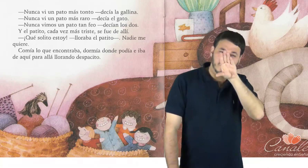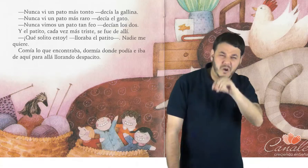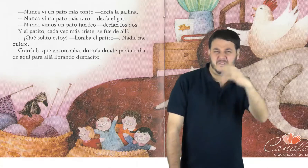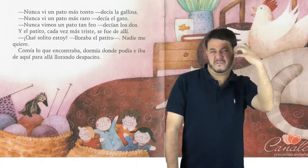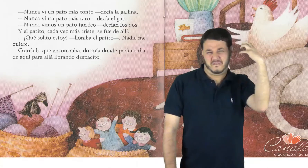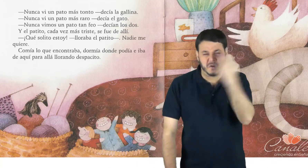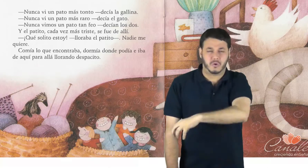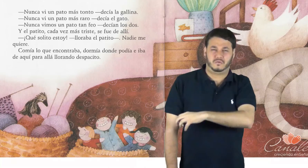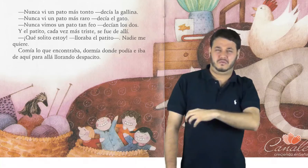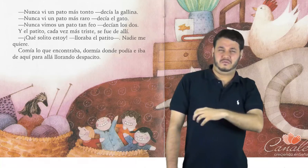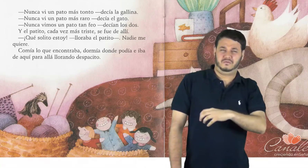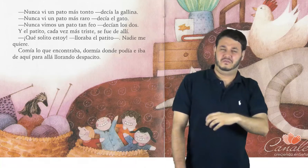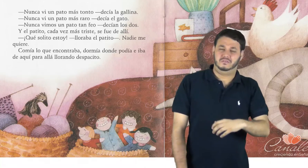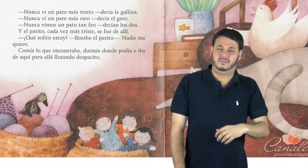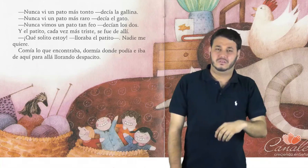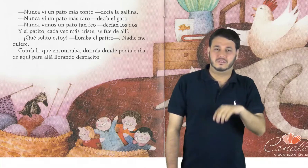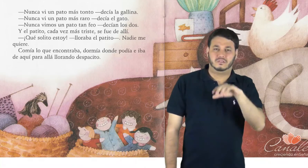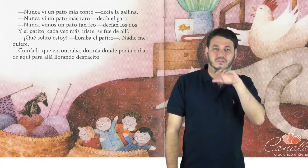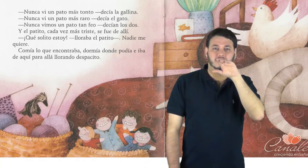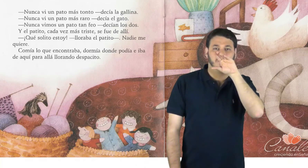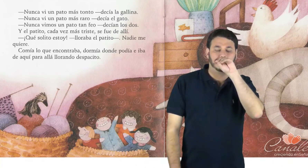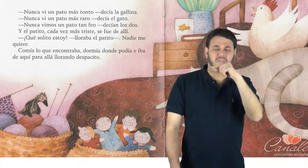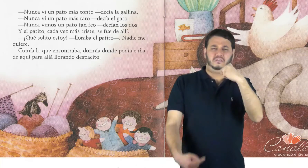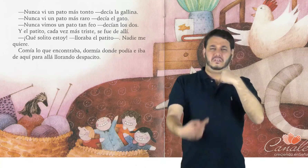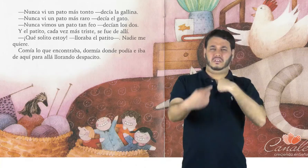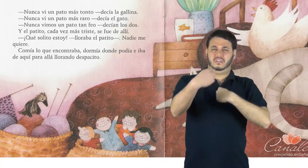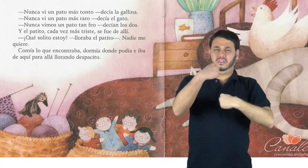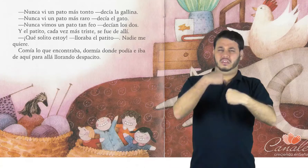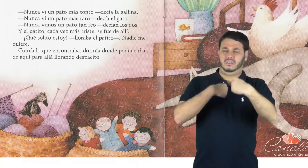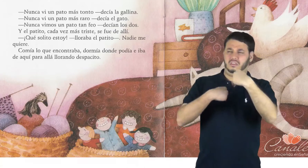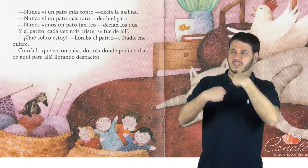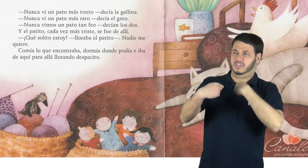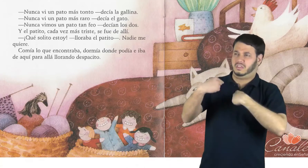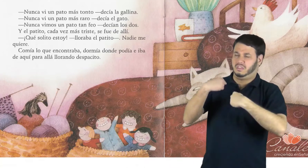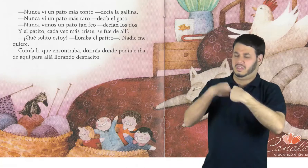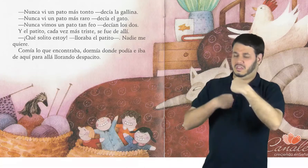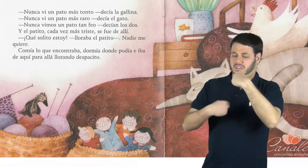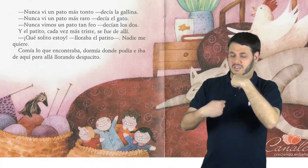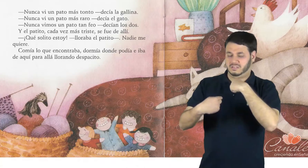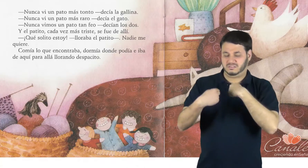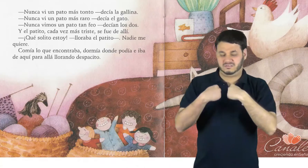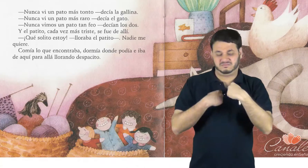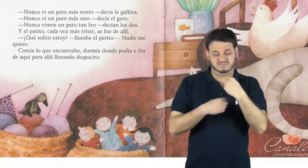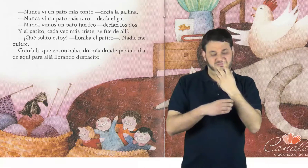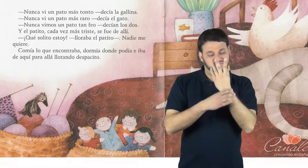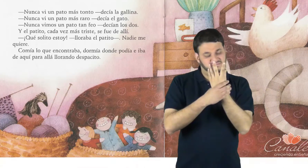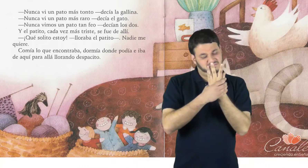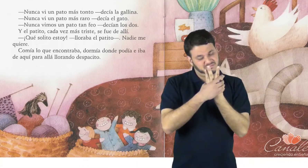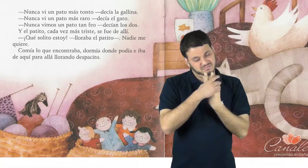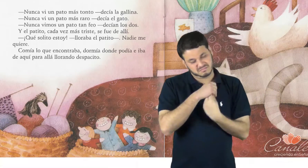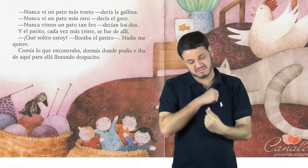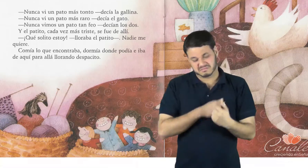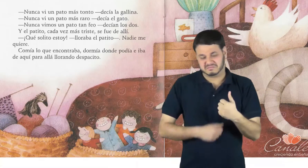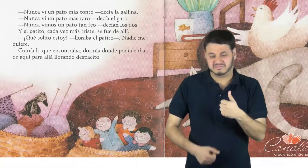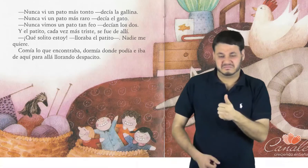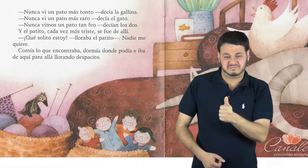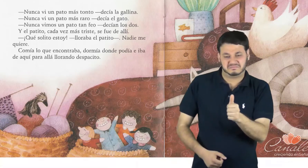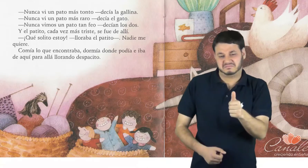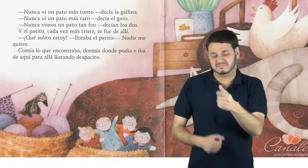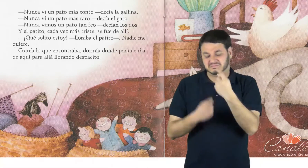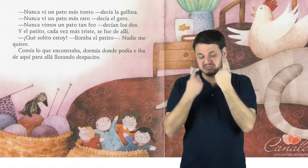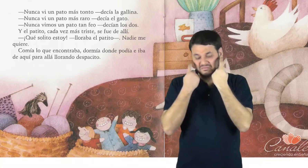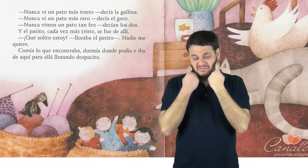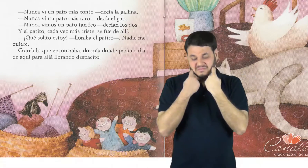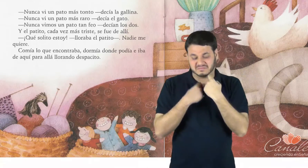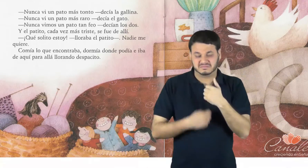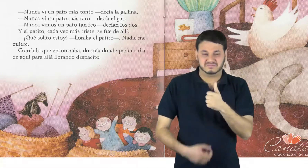que solito estoy lloraba el patito nadie me quiere comía lo que encontraba